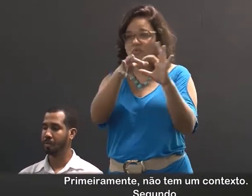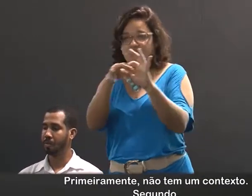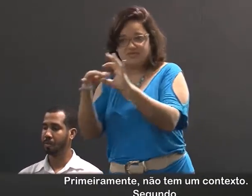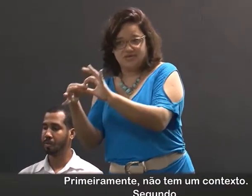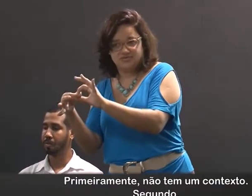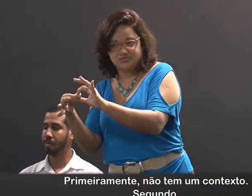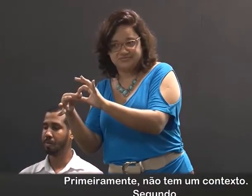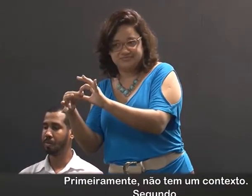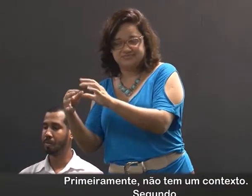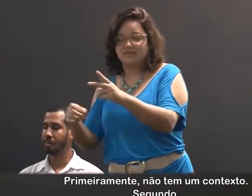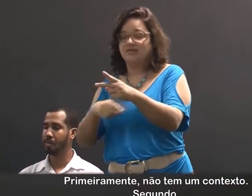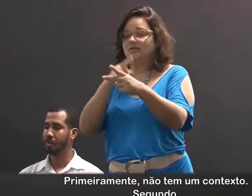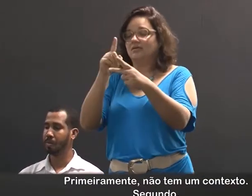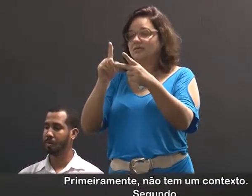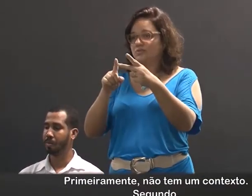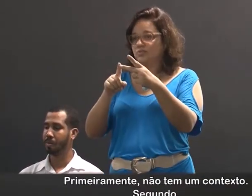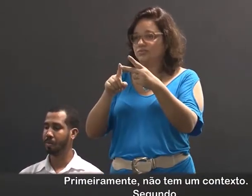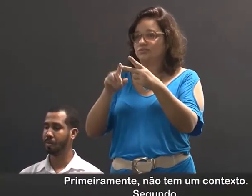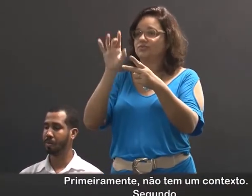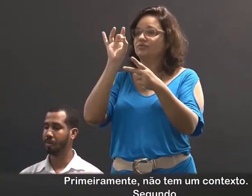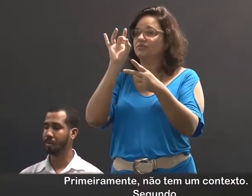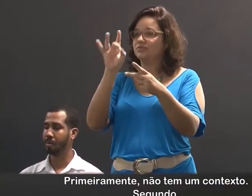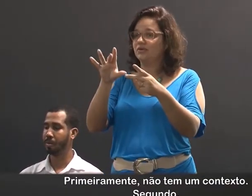não tem um contexto. E segundo,